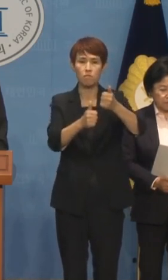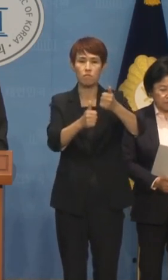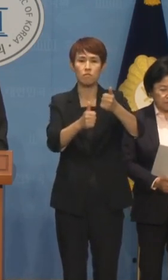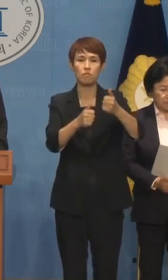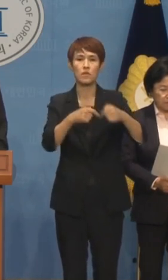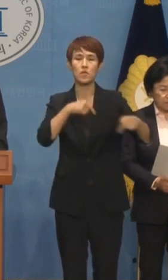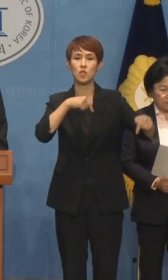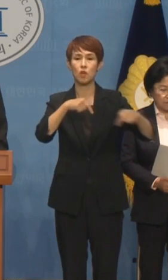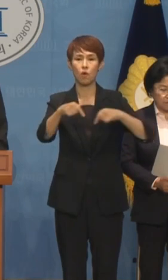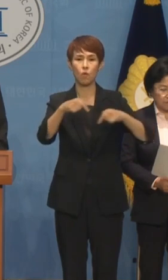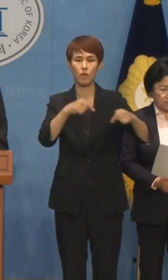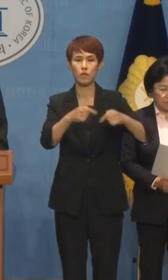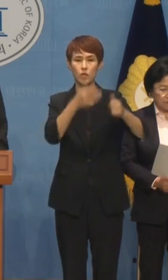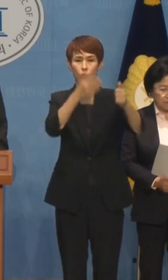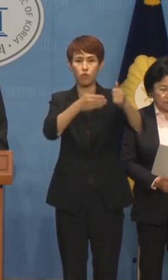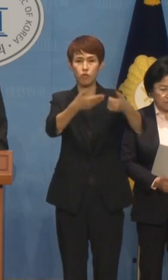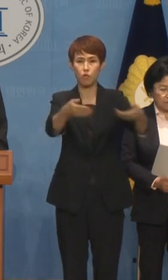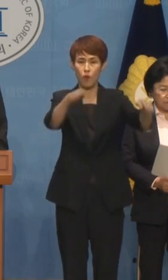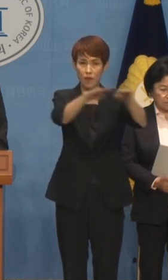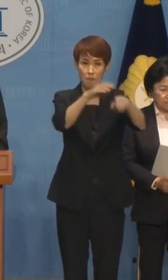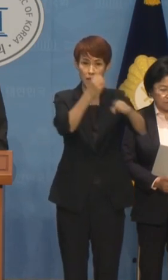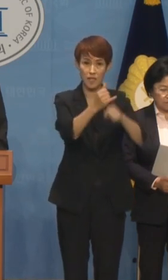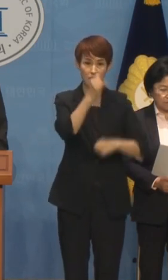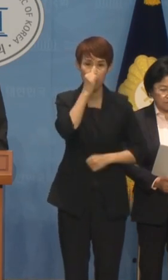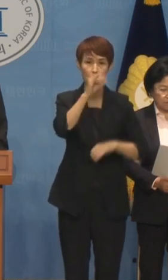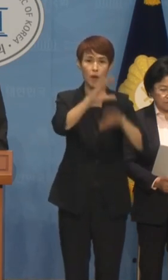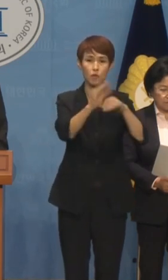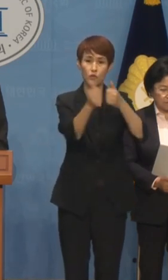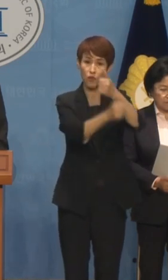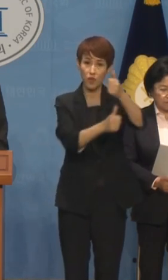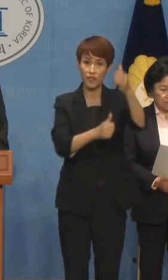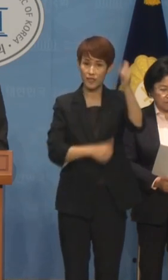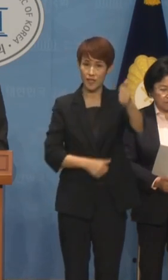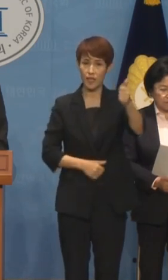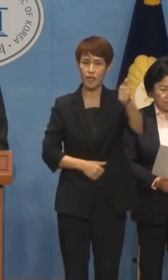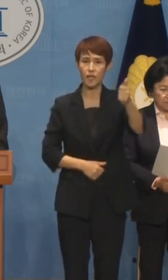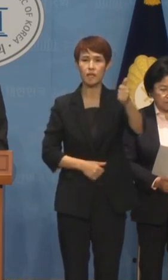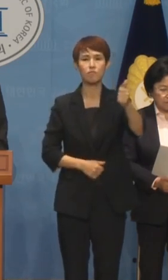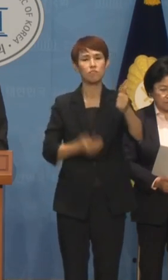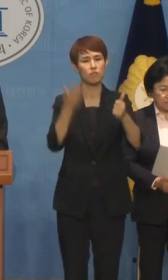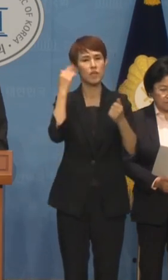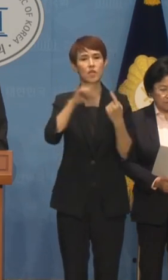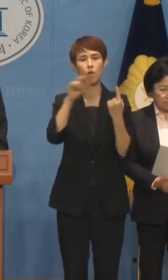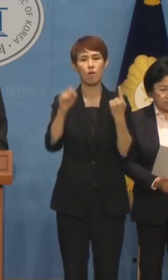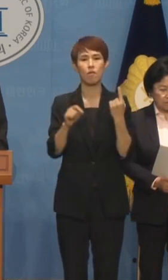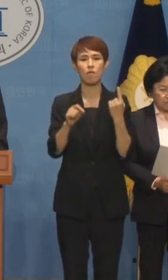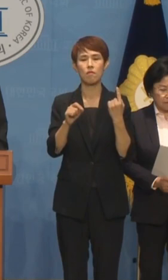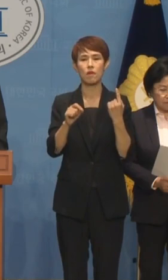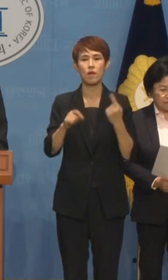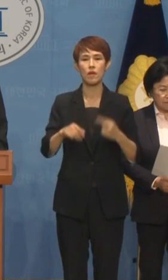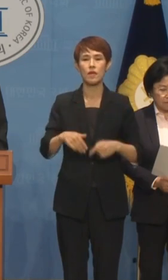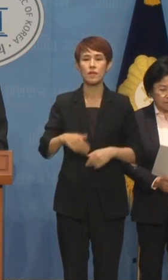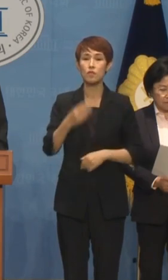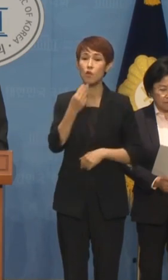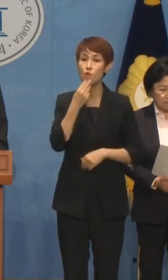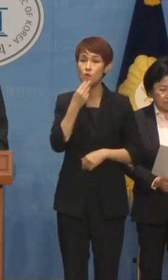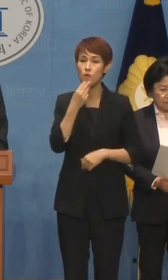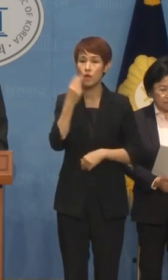심의기관으로 전락시킨 류일임 방심위원장을 지난 1월 서울 남부지검에 고발